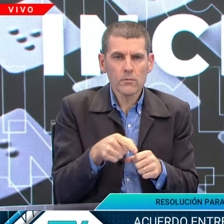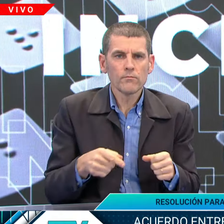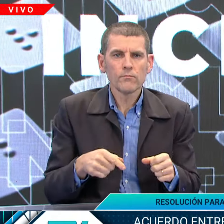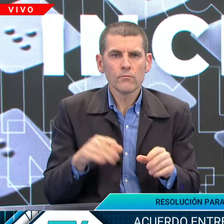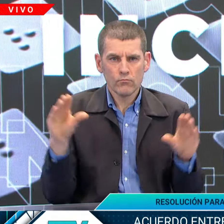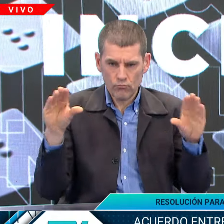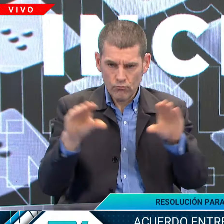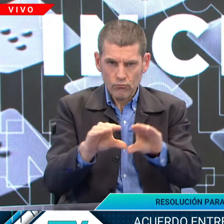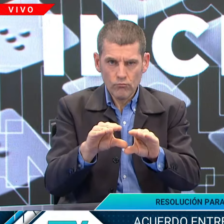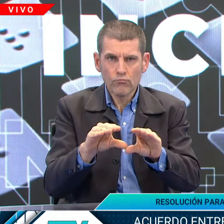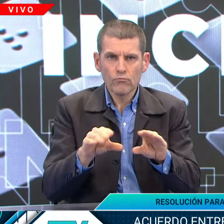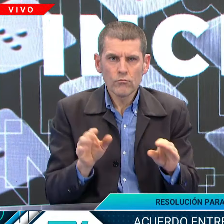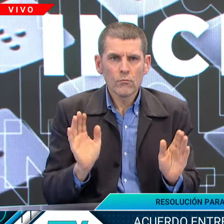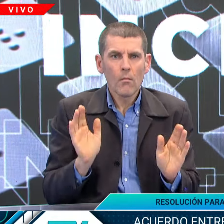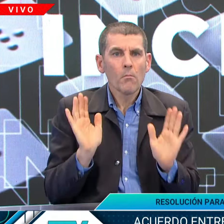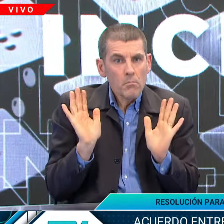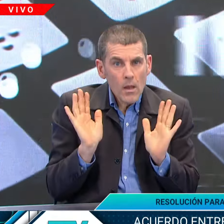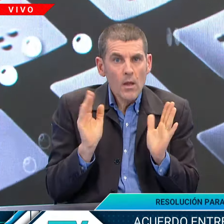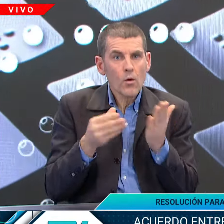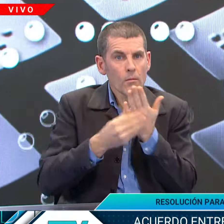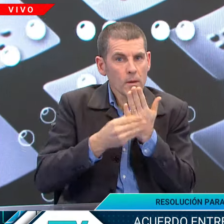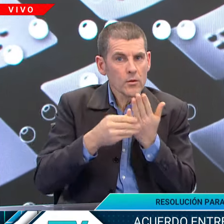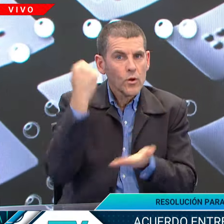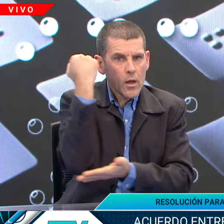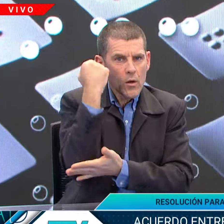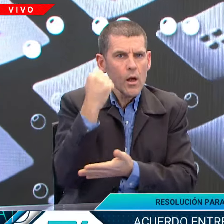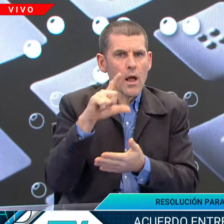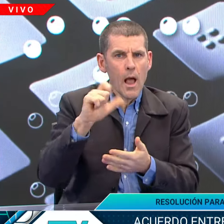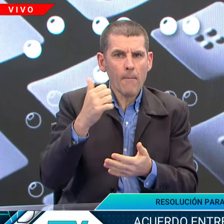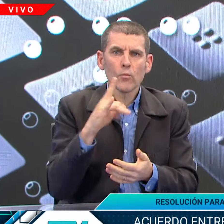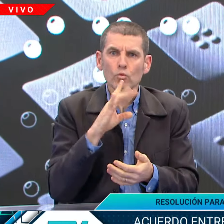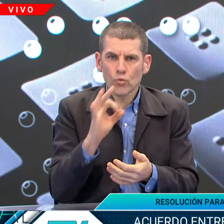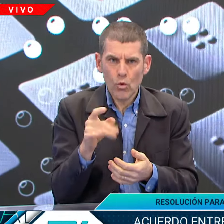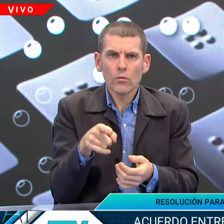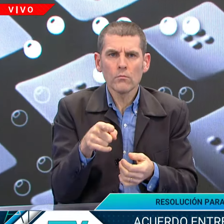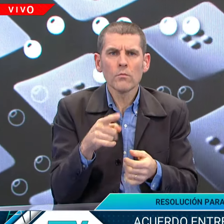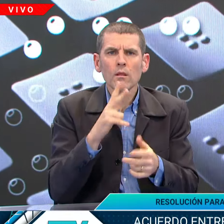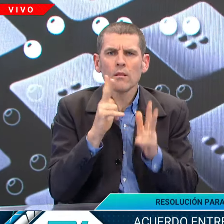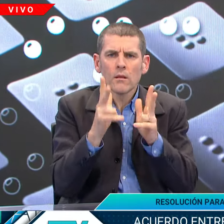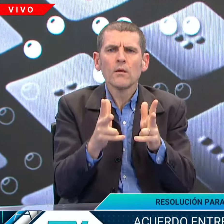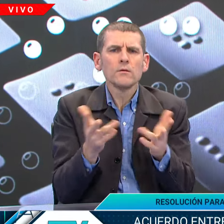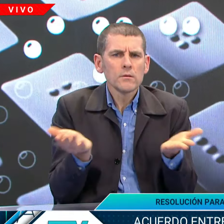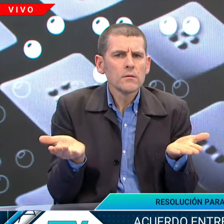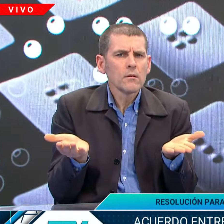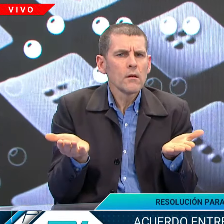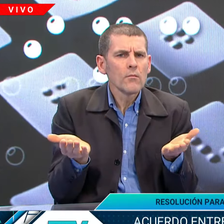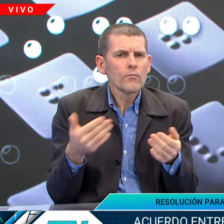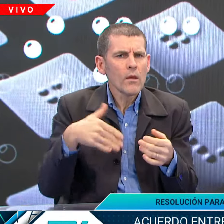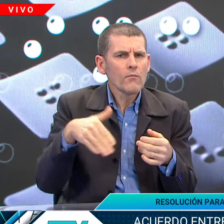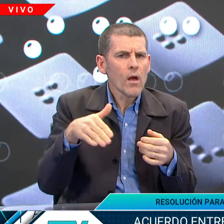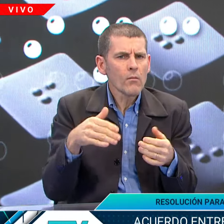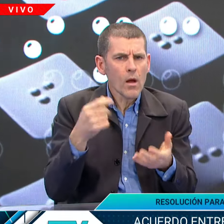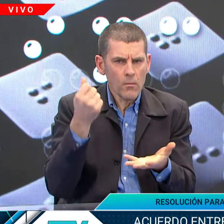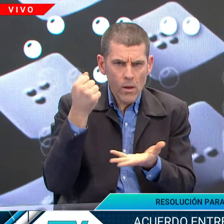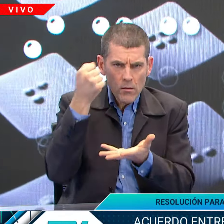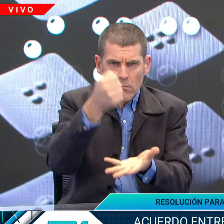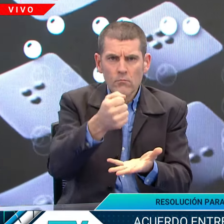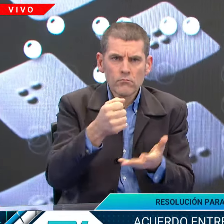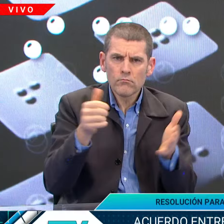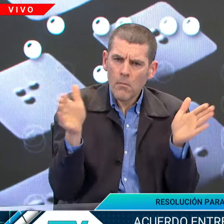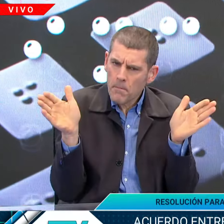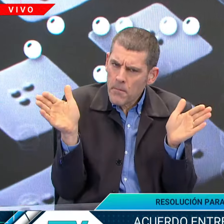Sin embargo, el ministro de economía, Luis Caputo, había anunciado la intención de reducir estos subsidios a